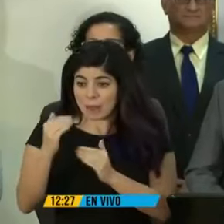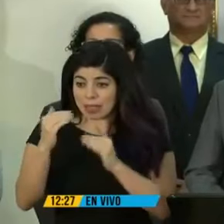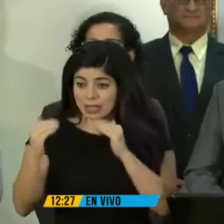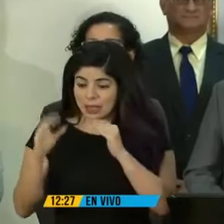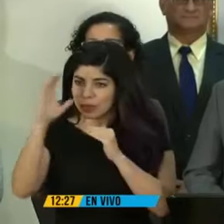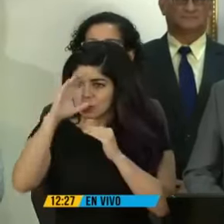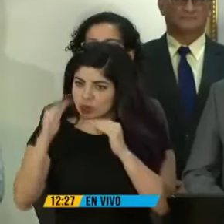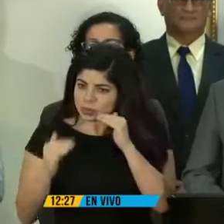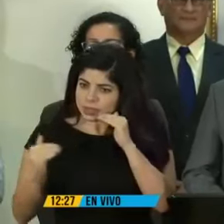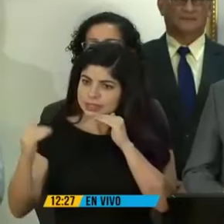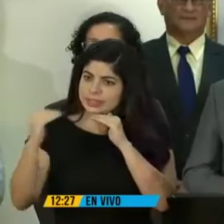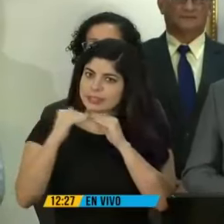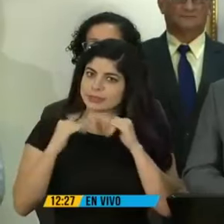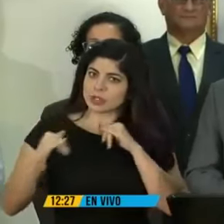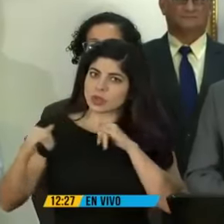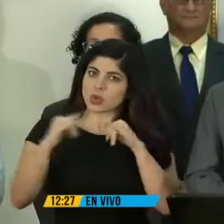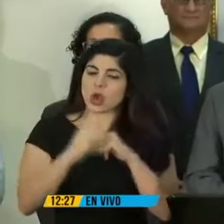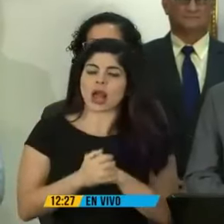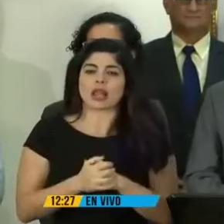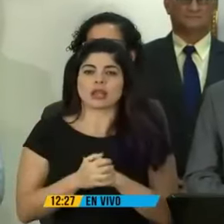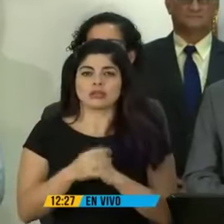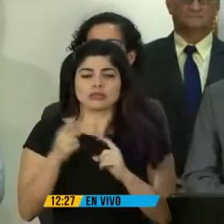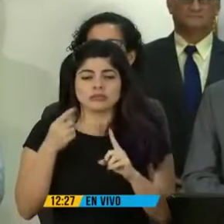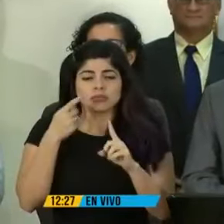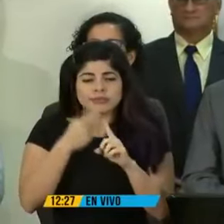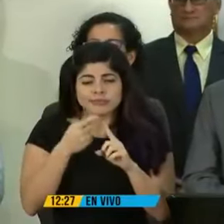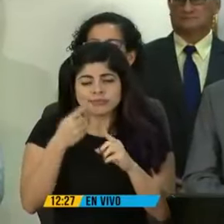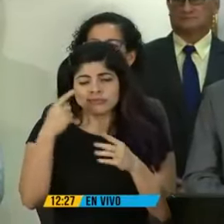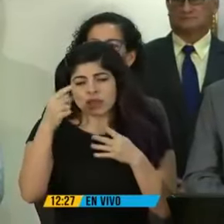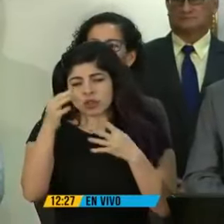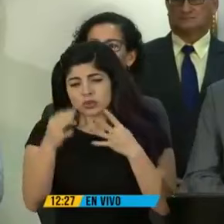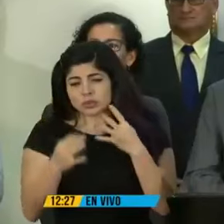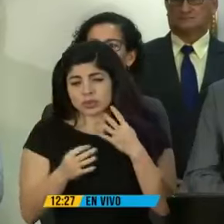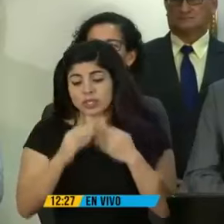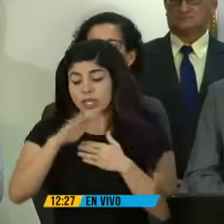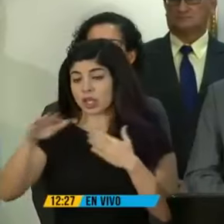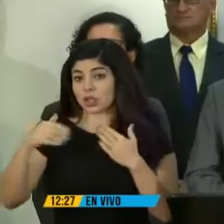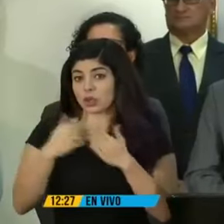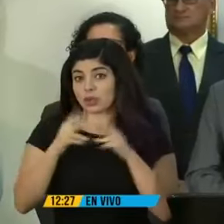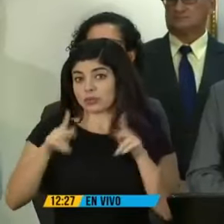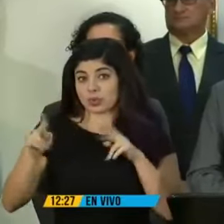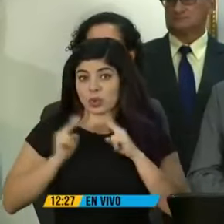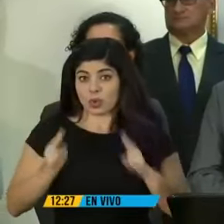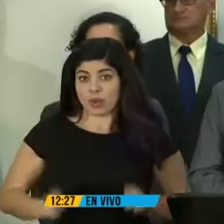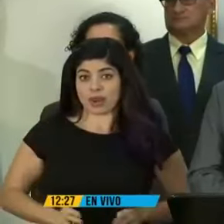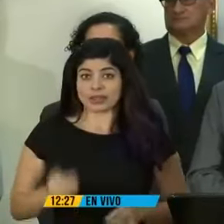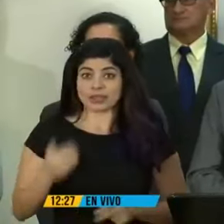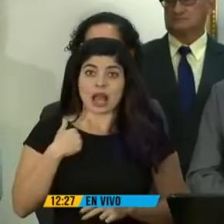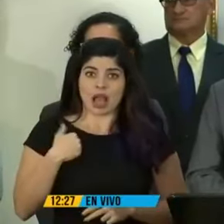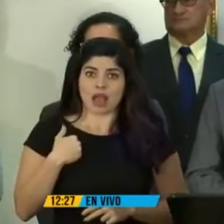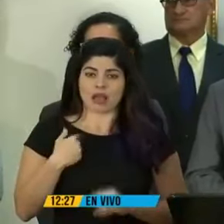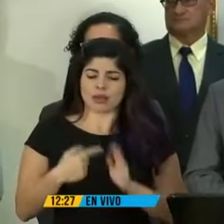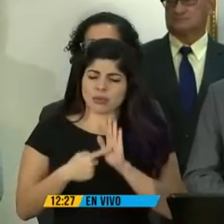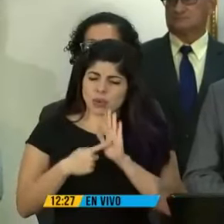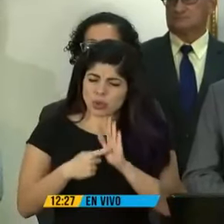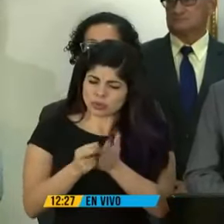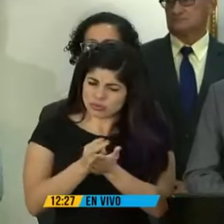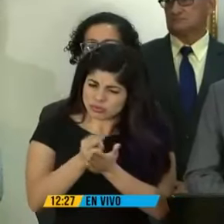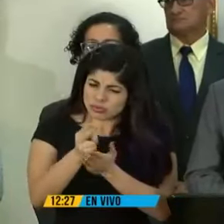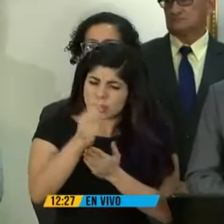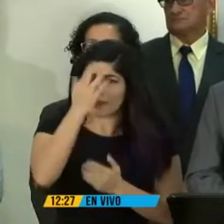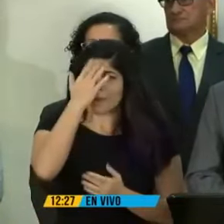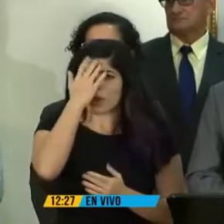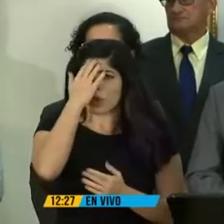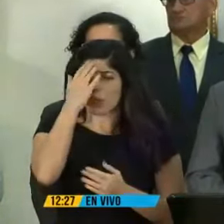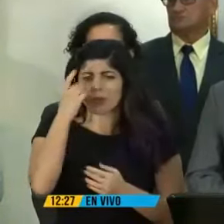desiguales, echando mano de las posibilidades que todo ser humano tiene de mostrar genuina preocupación por los